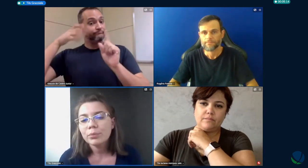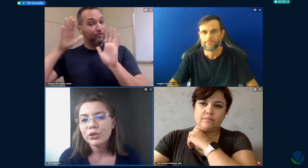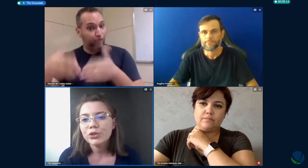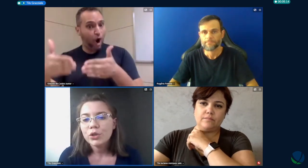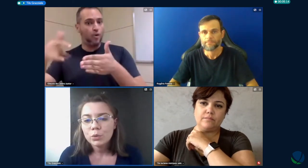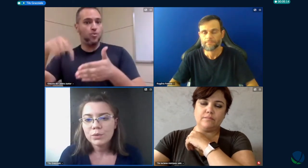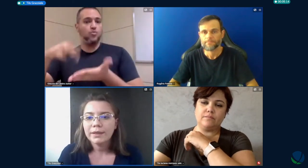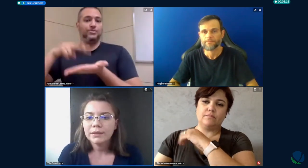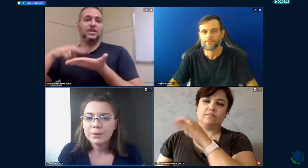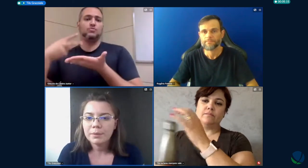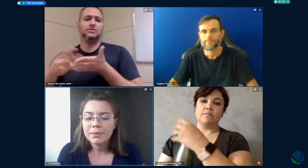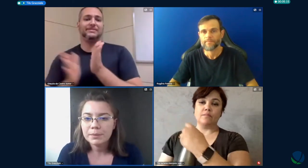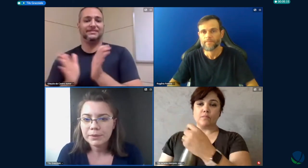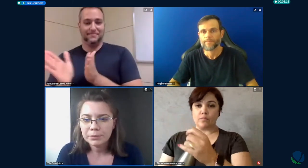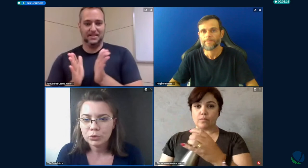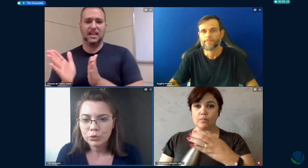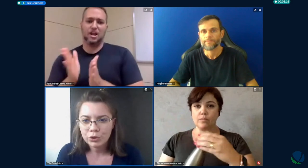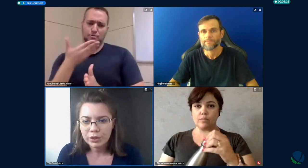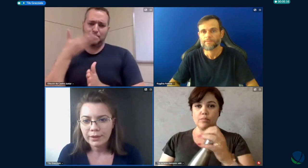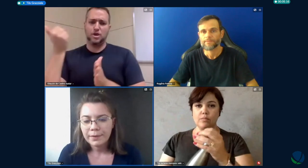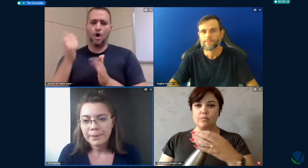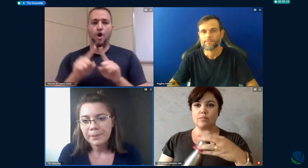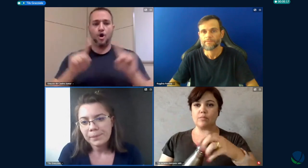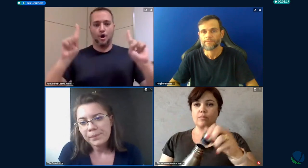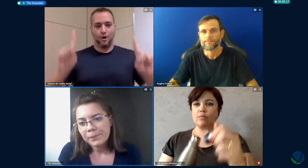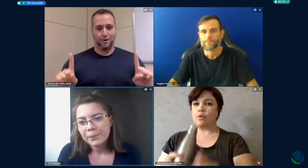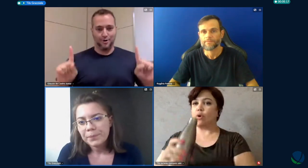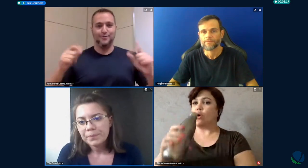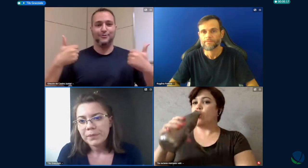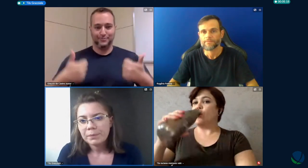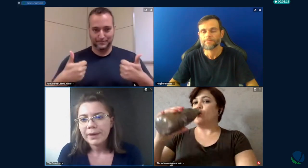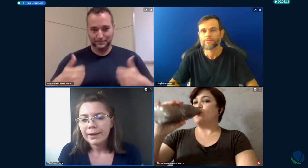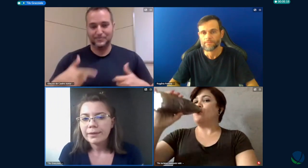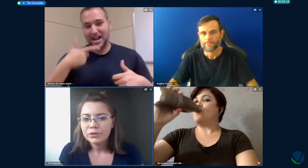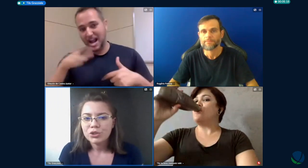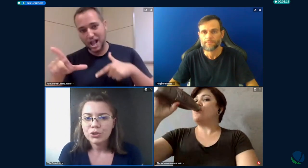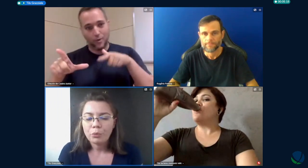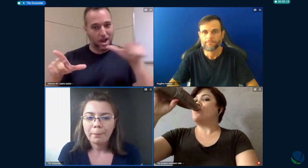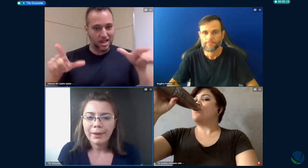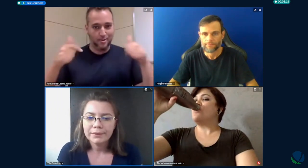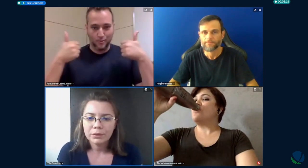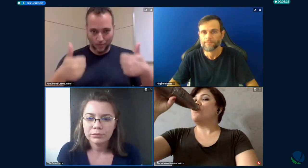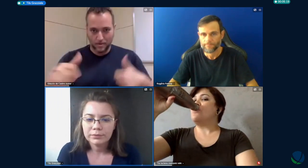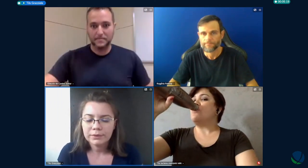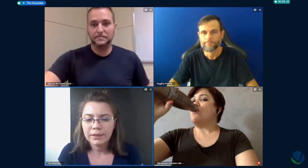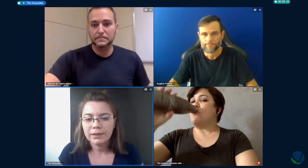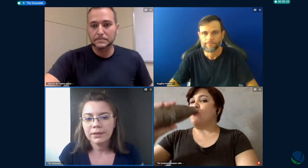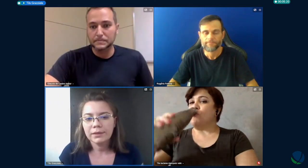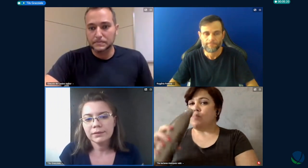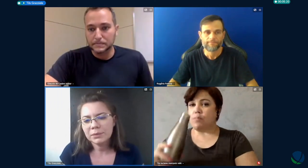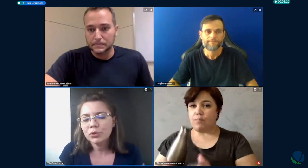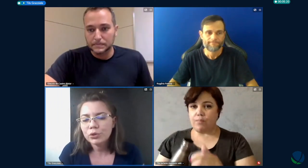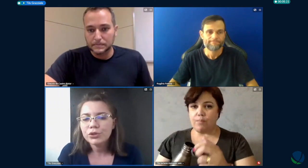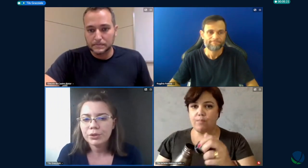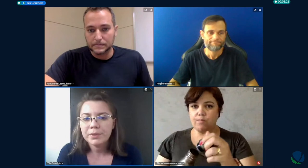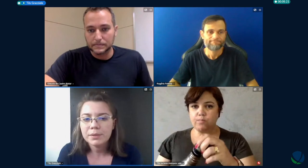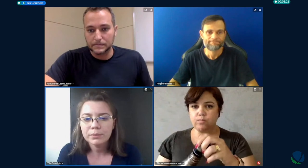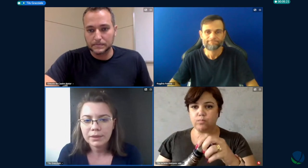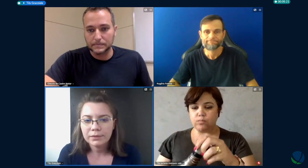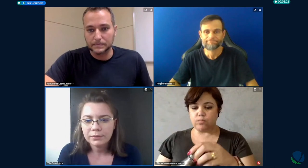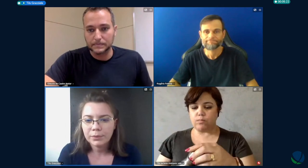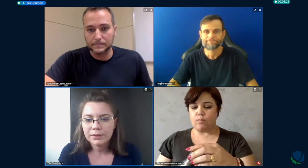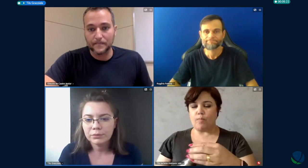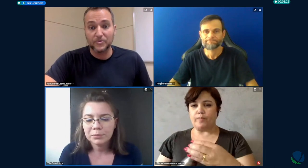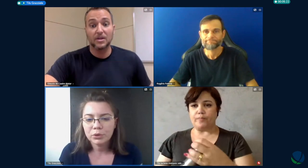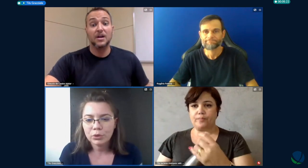mas você pode usar, então, essa mesma terminologia para garantir um padrão na terminologia